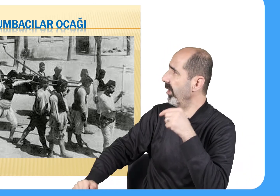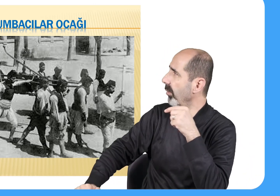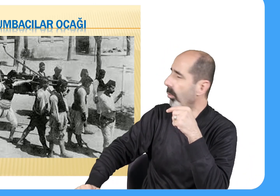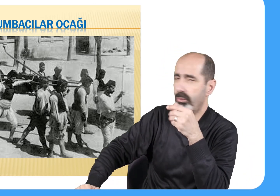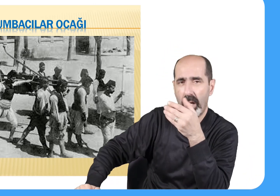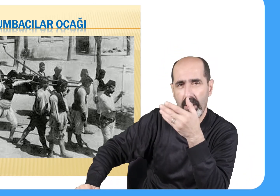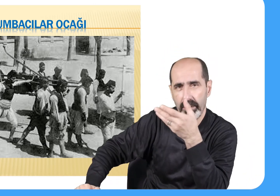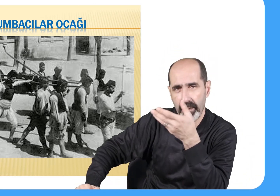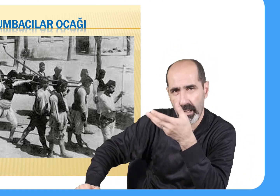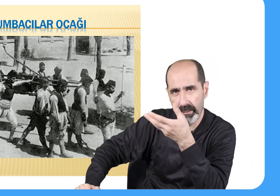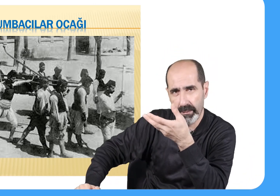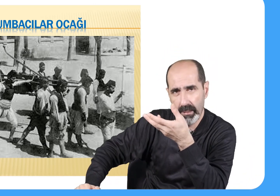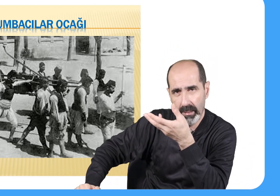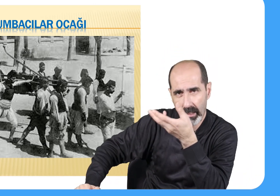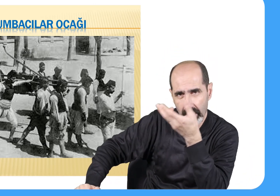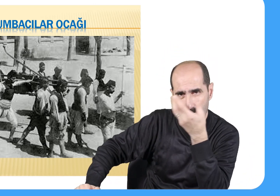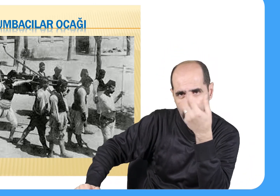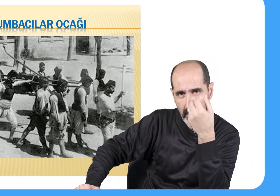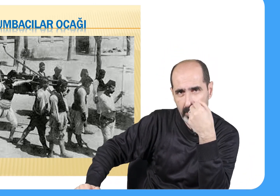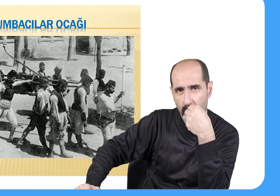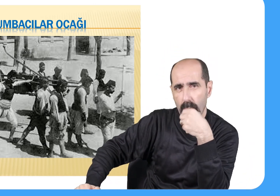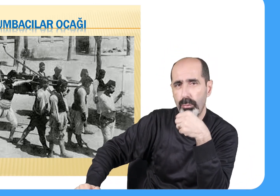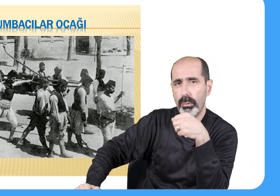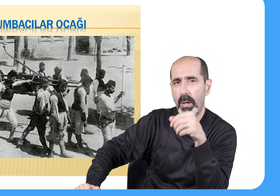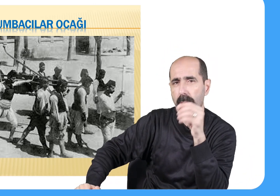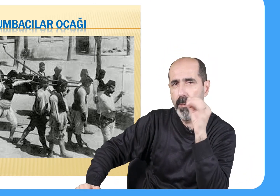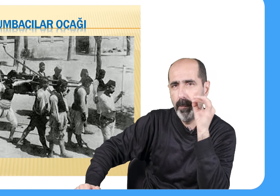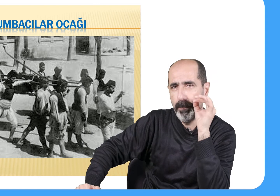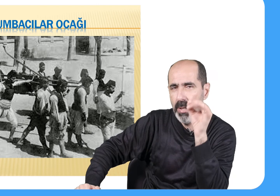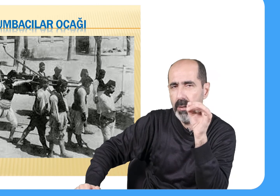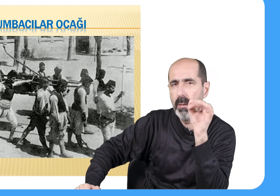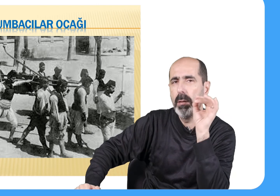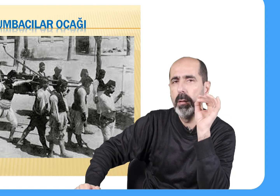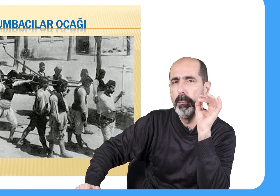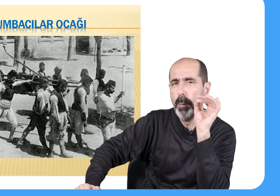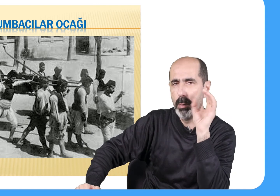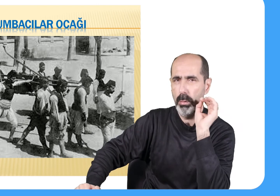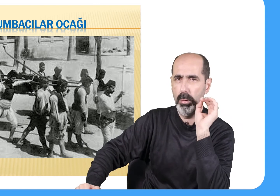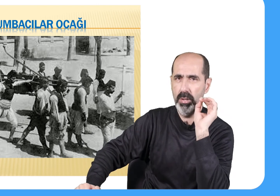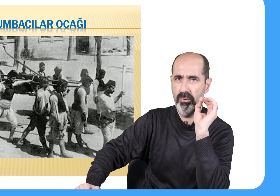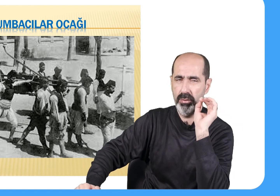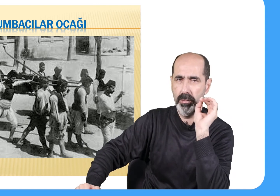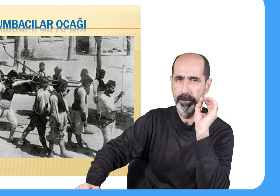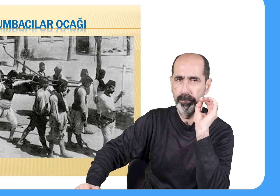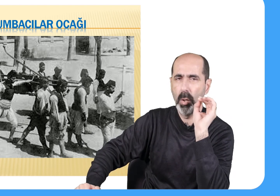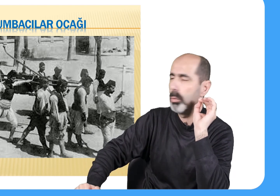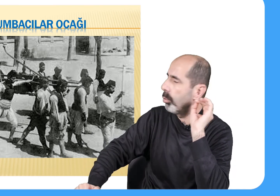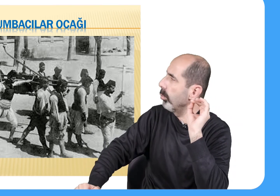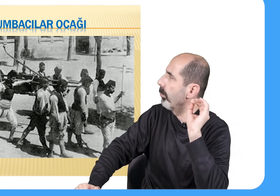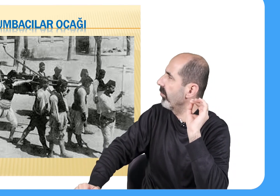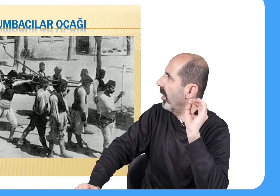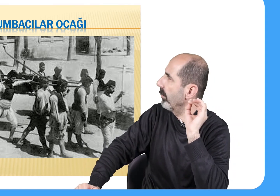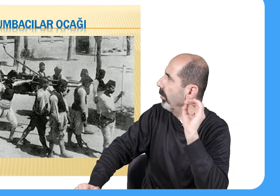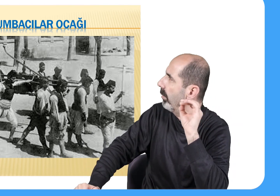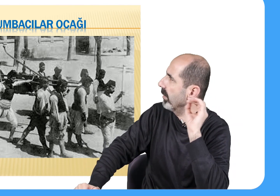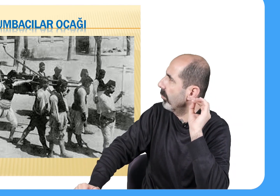Yeniçeri ocağından alınarak oluşturulan bir bölük ortaya çıktı